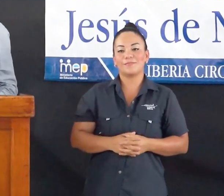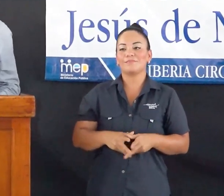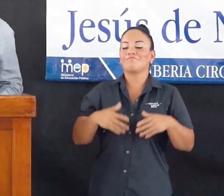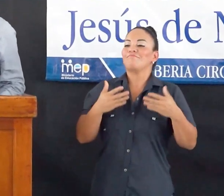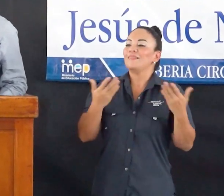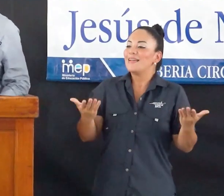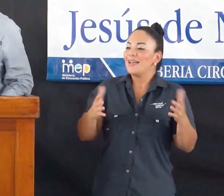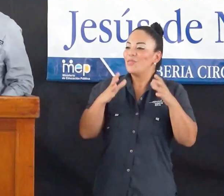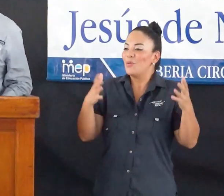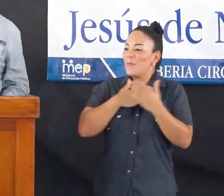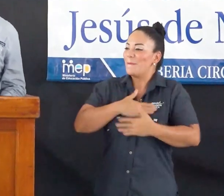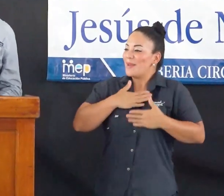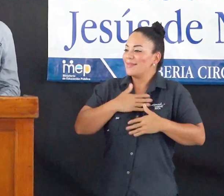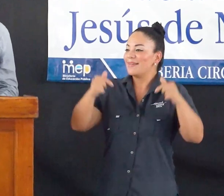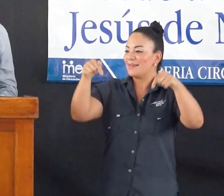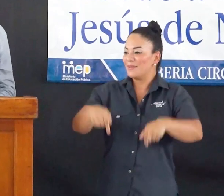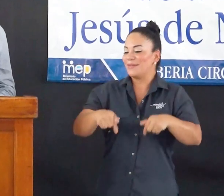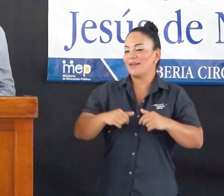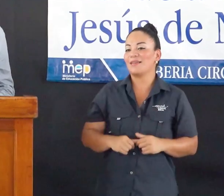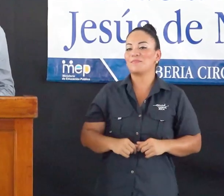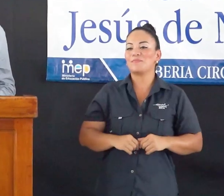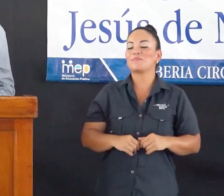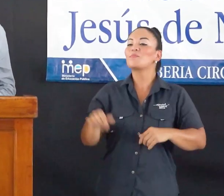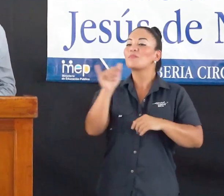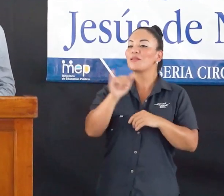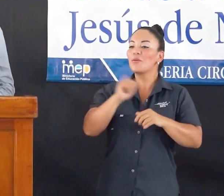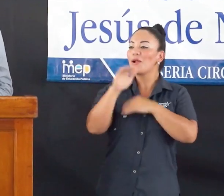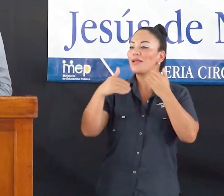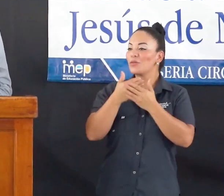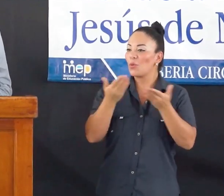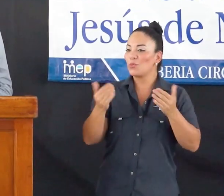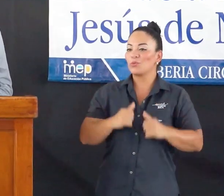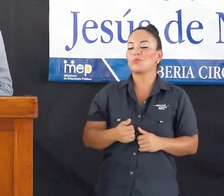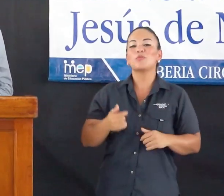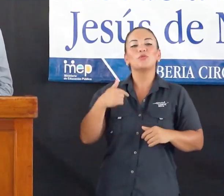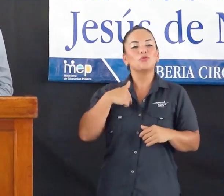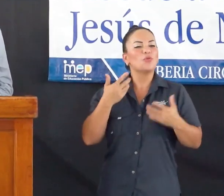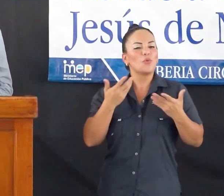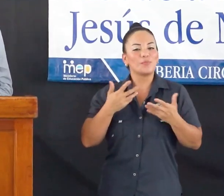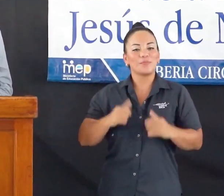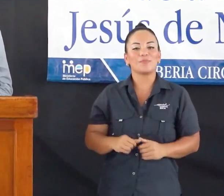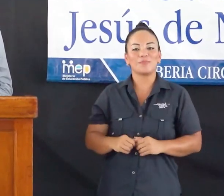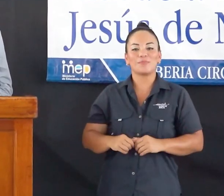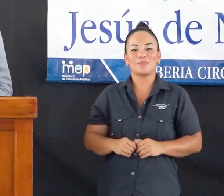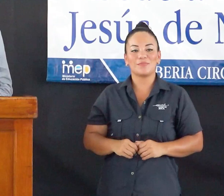Qué placer estar aquí. Al igual que todos, me quiero unir a